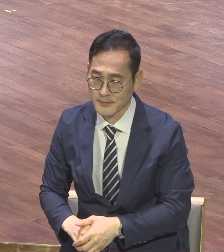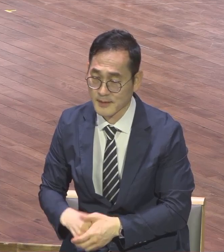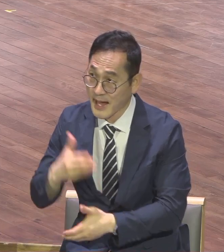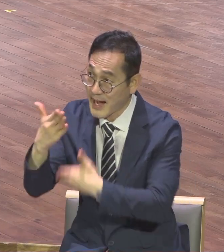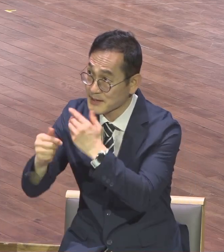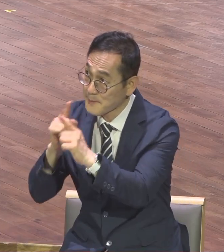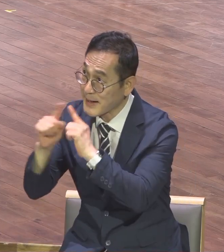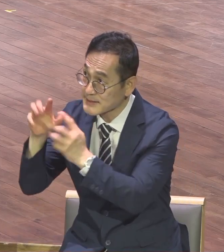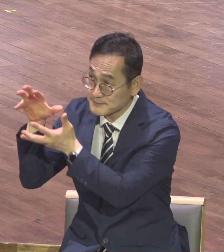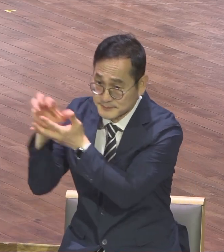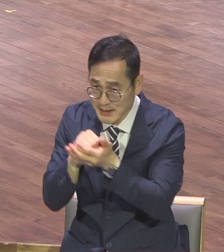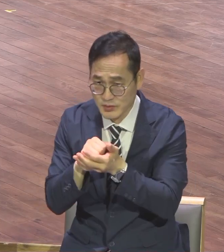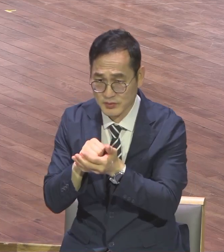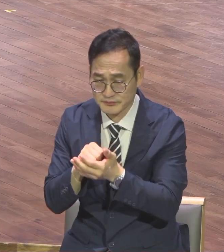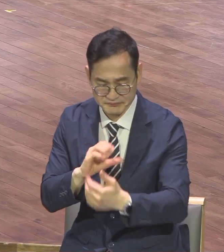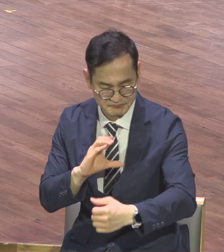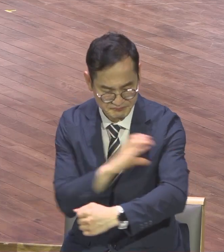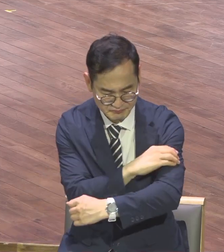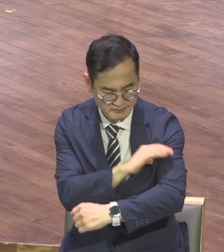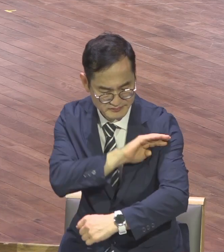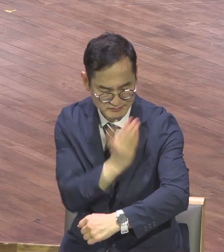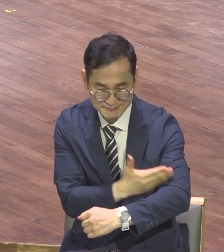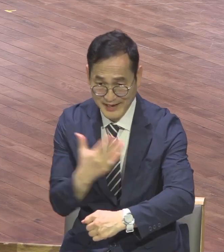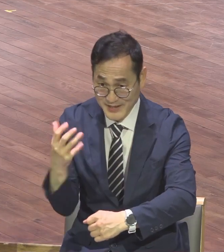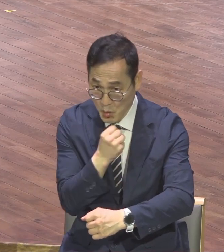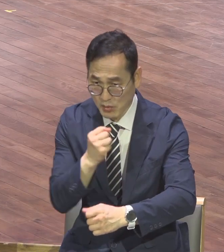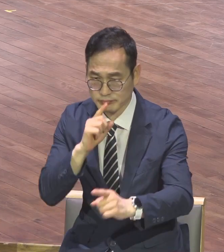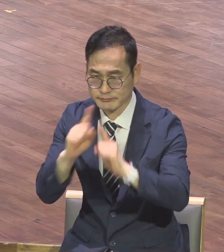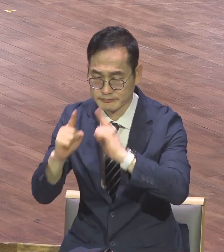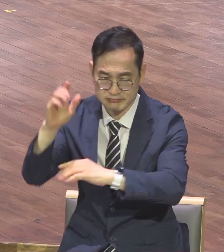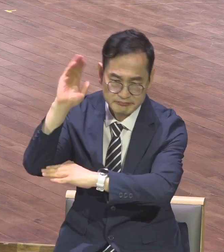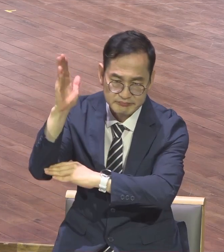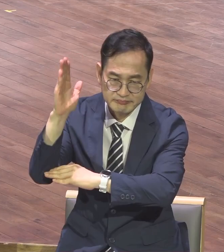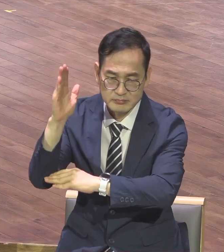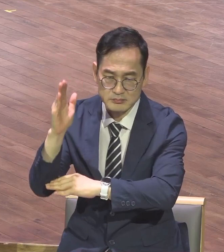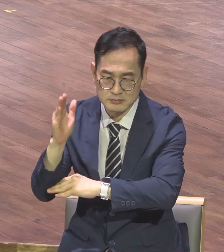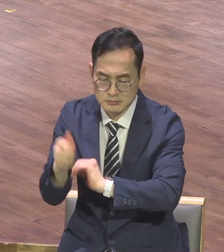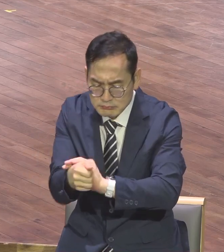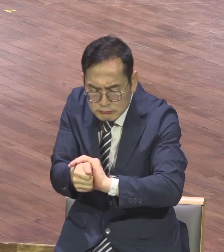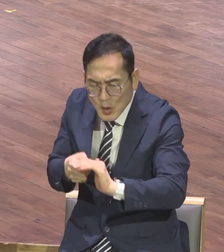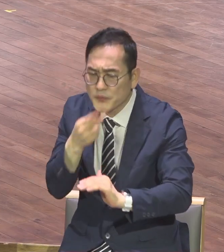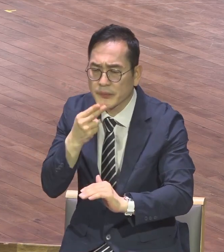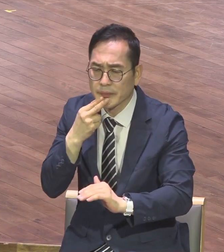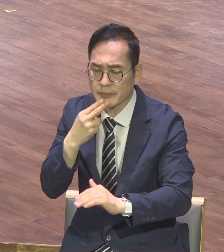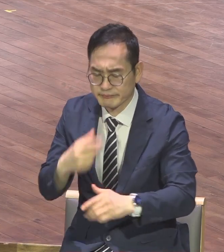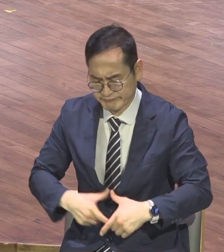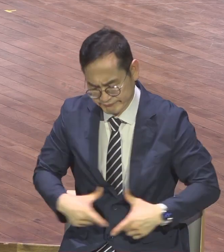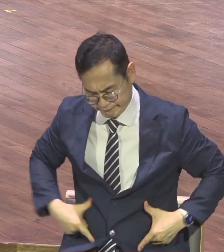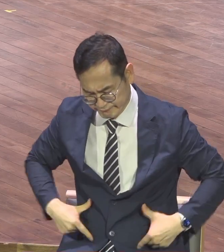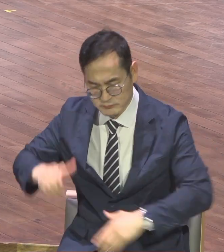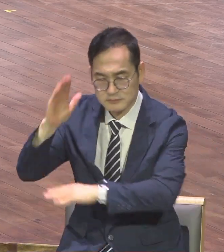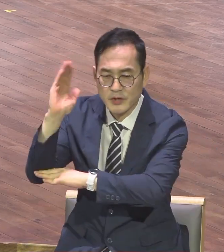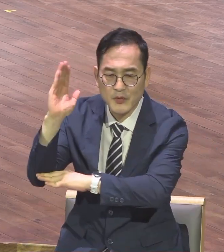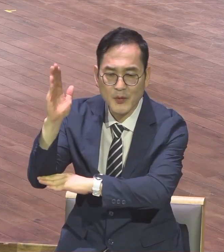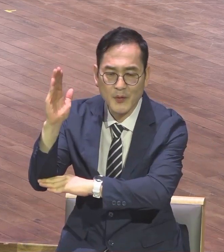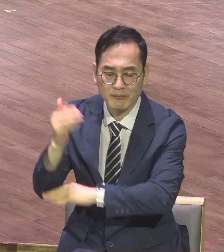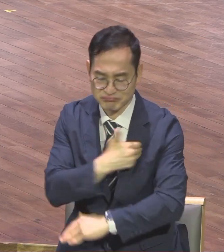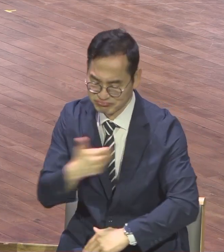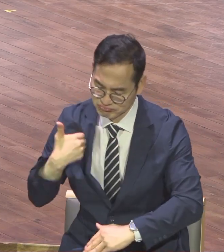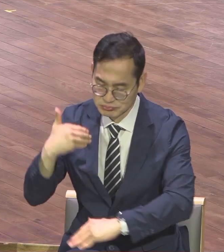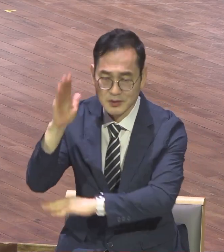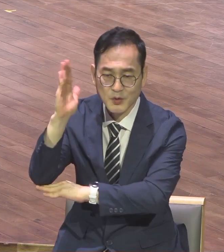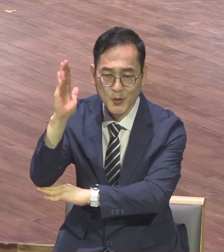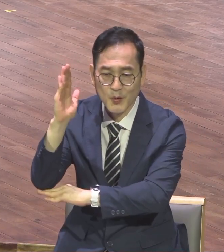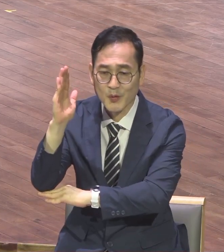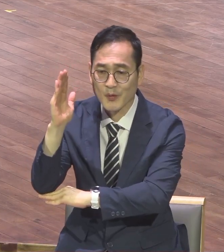있게 선포하는 것이 바로 전도예요. 당당하게 선포하는 것. 이 사람이